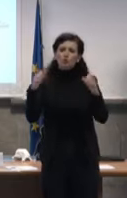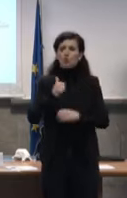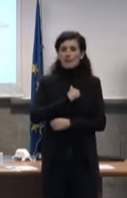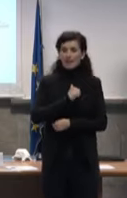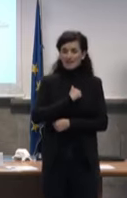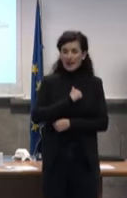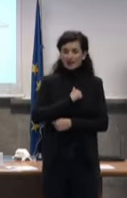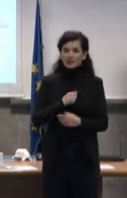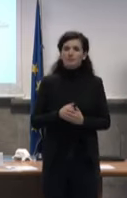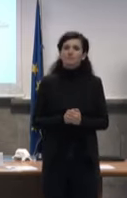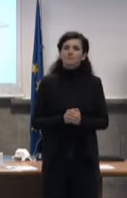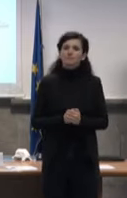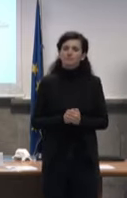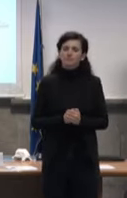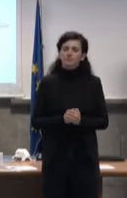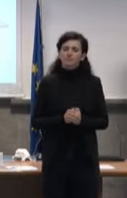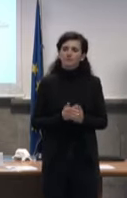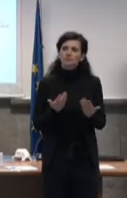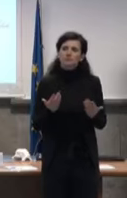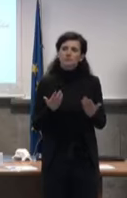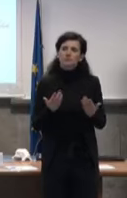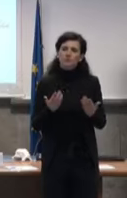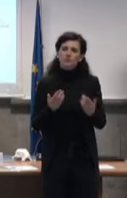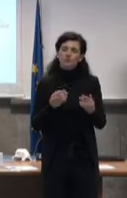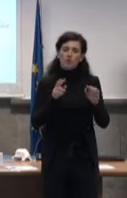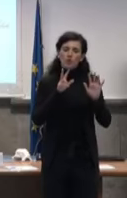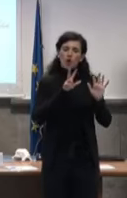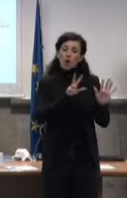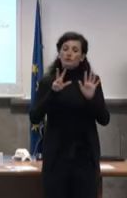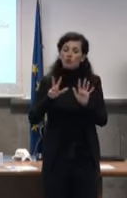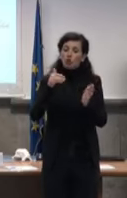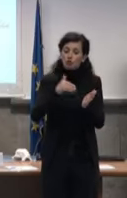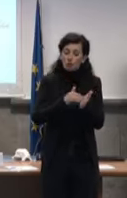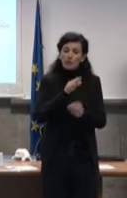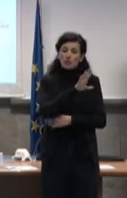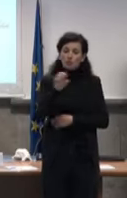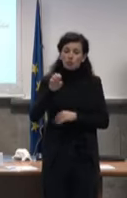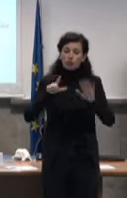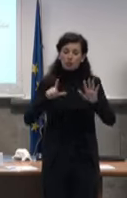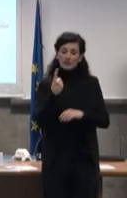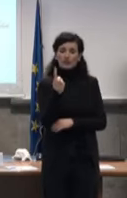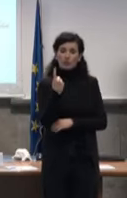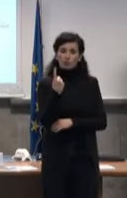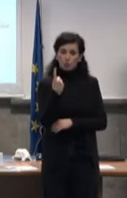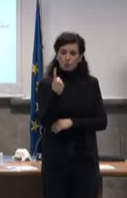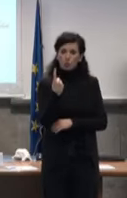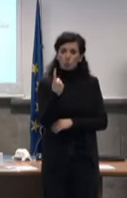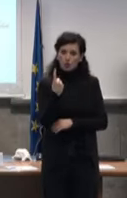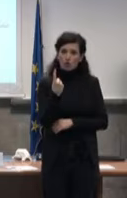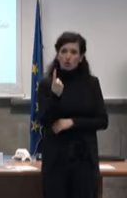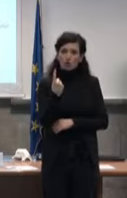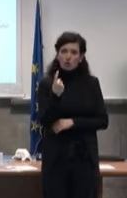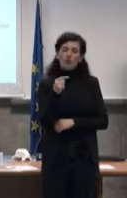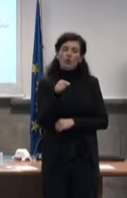di numeri notevoli sono a oggi sono 88.500 71 le persone